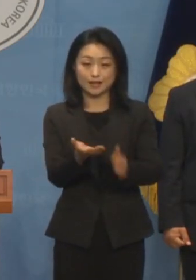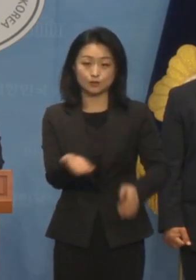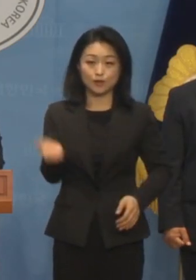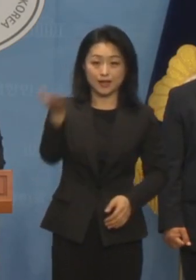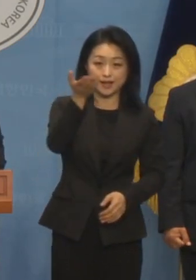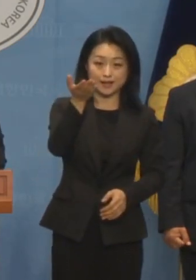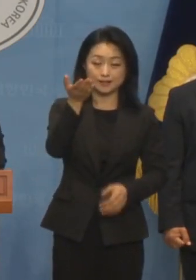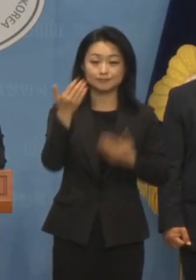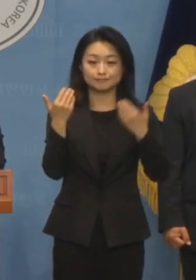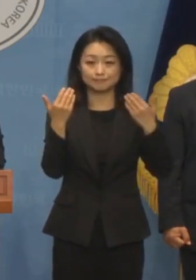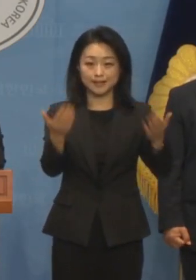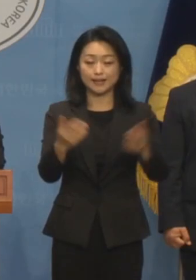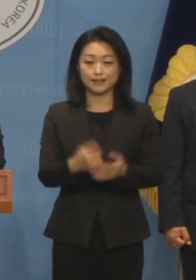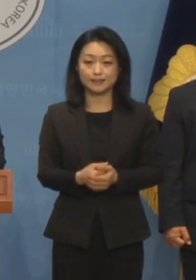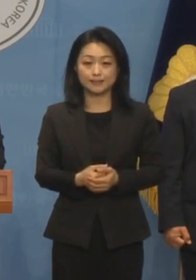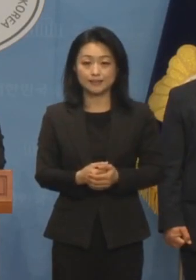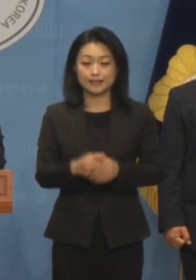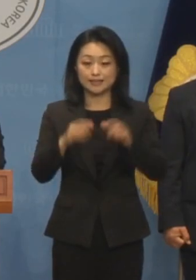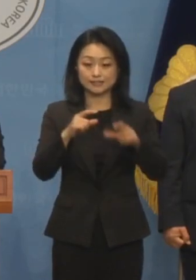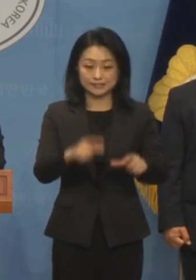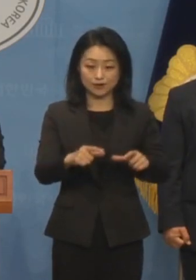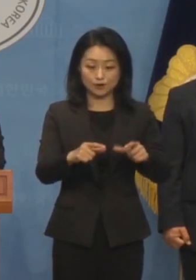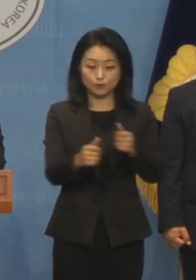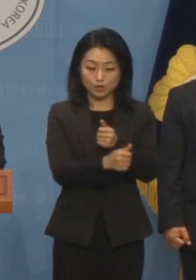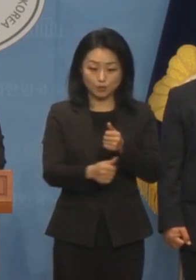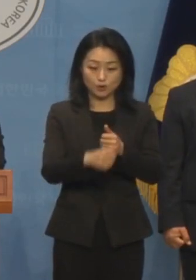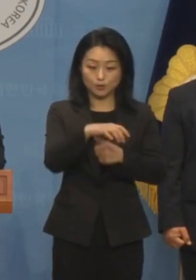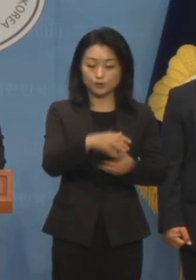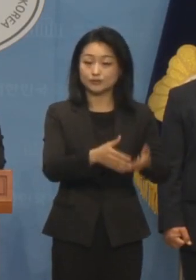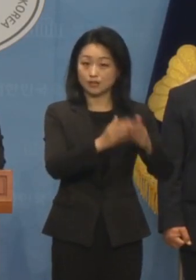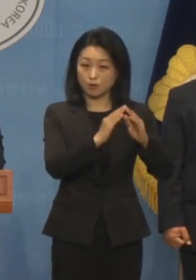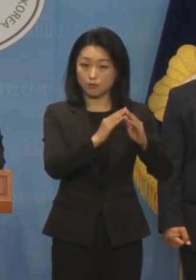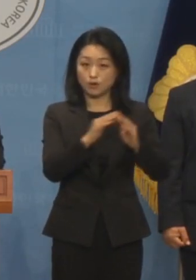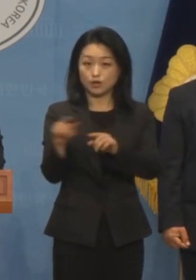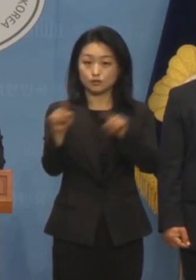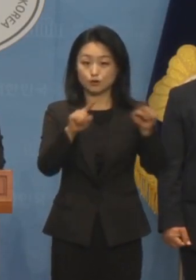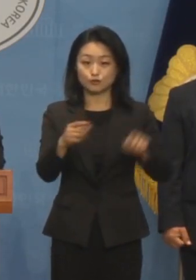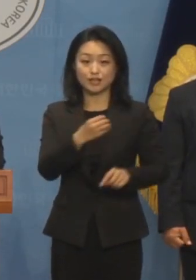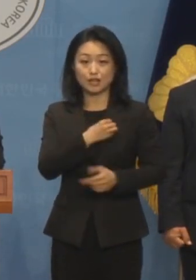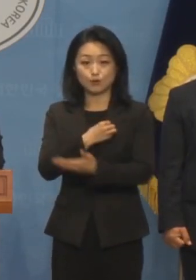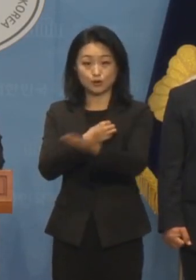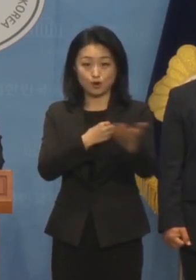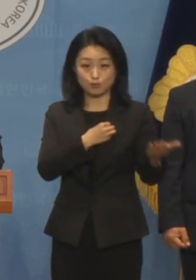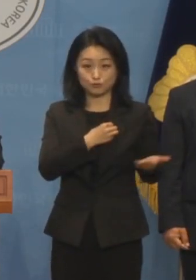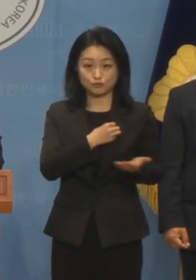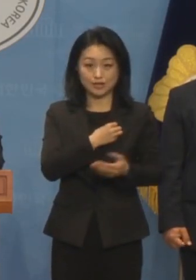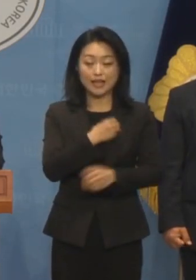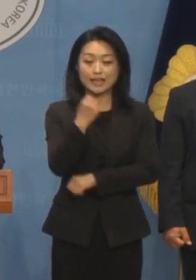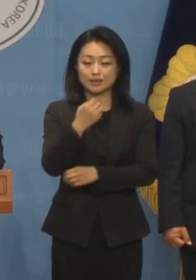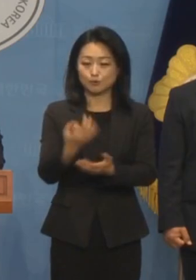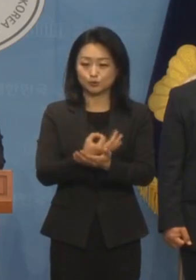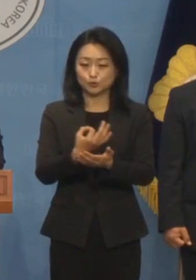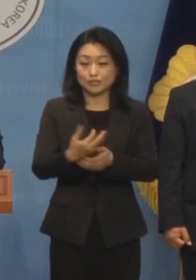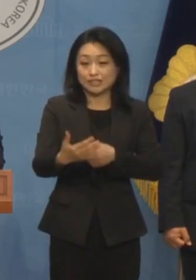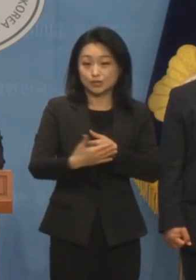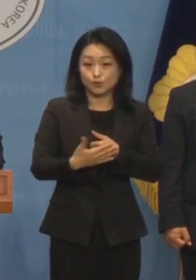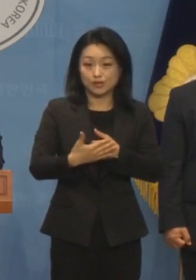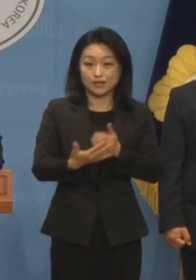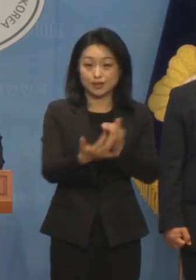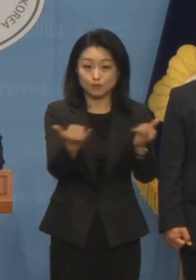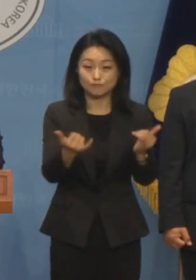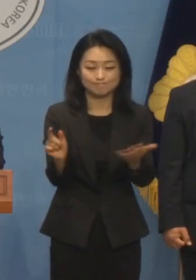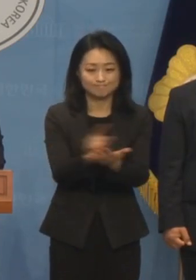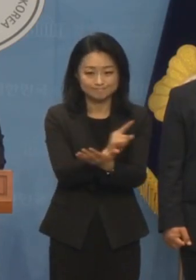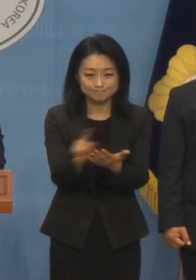약속합니다. 곳곳에 지역위원회를 건설하며 전국의 당원 동지들과 기본소득을 응원하는 지지자들을 만나 갈